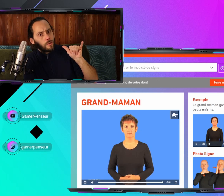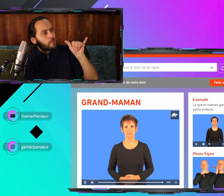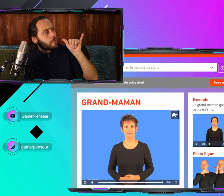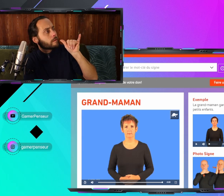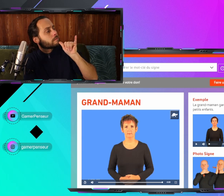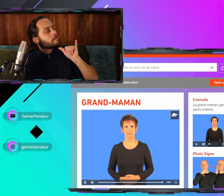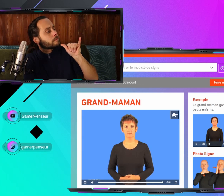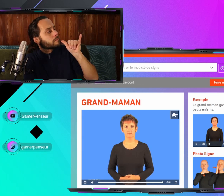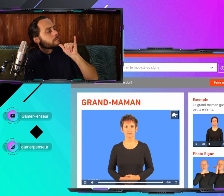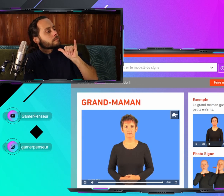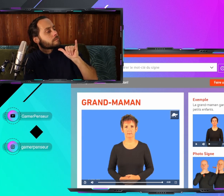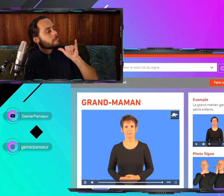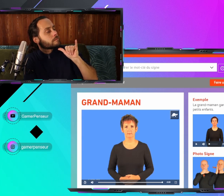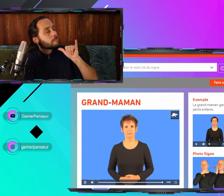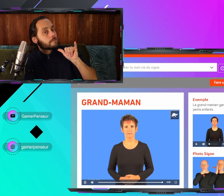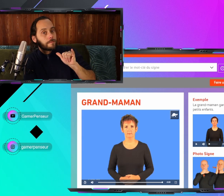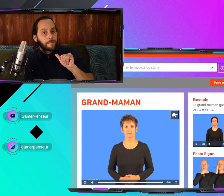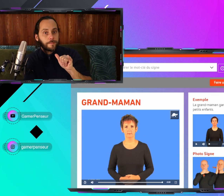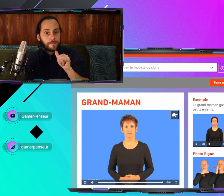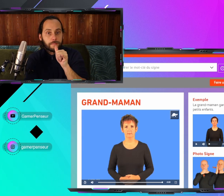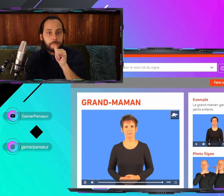Enfin, c'est 2 fois.